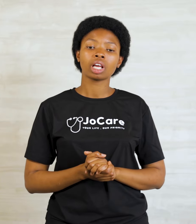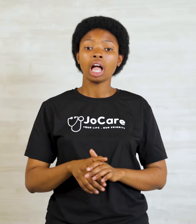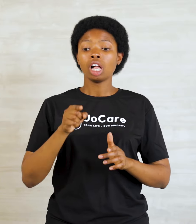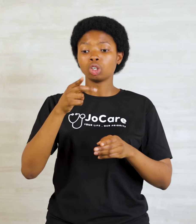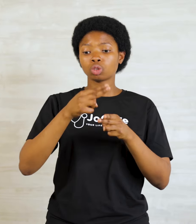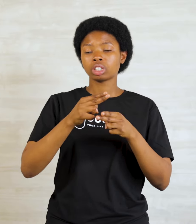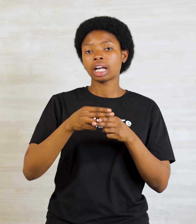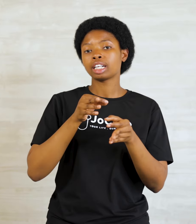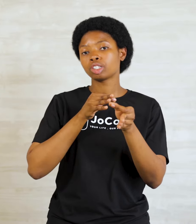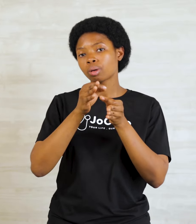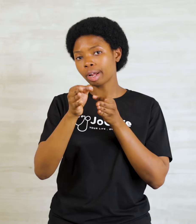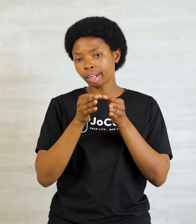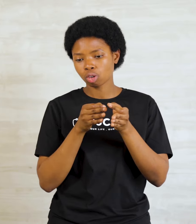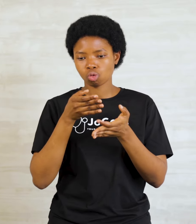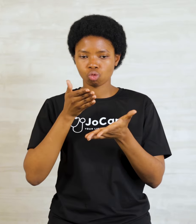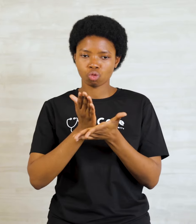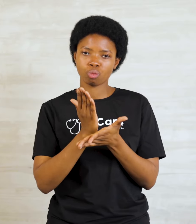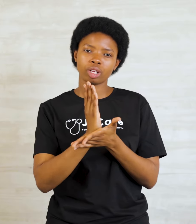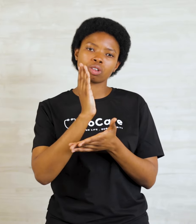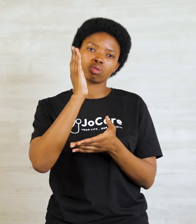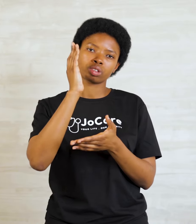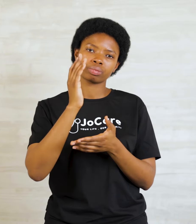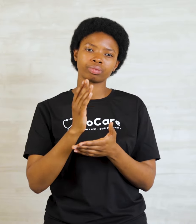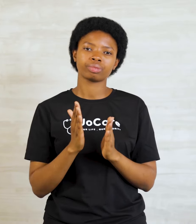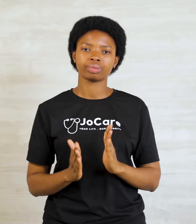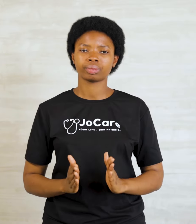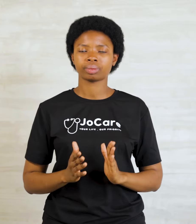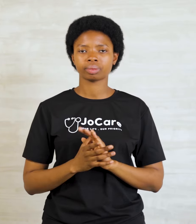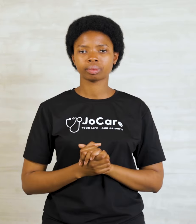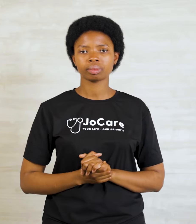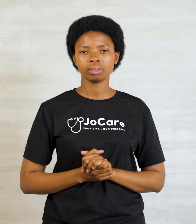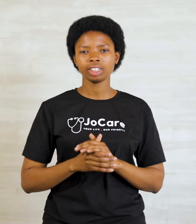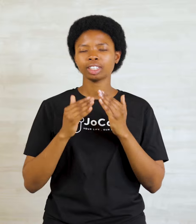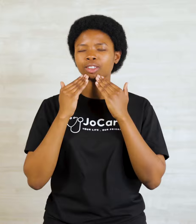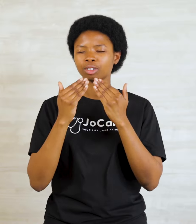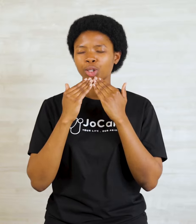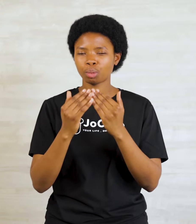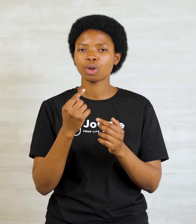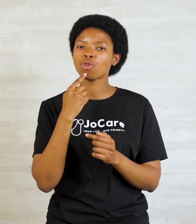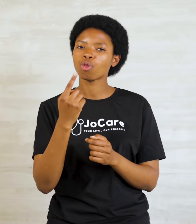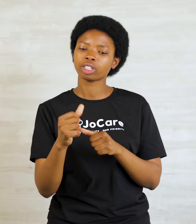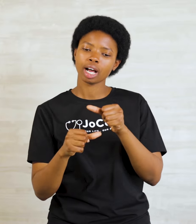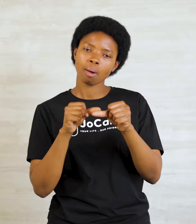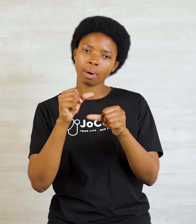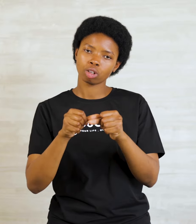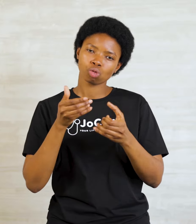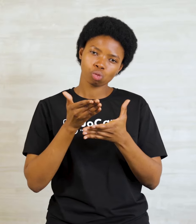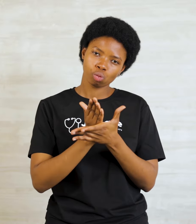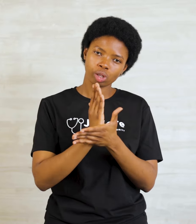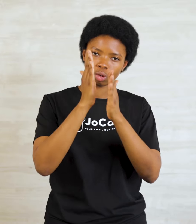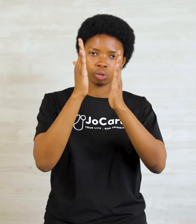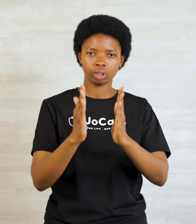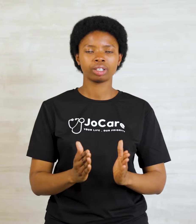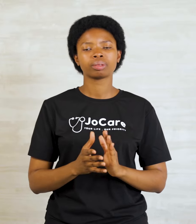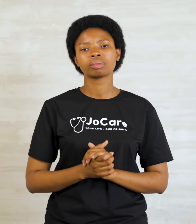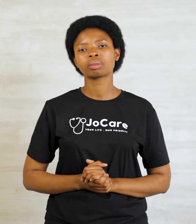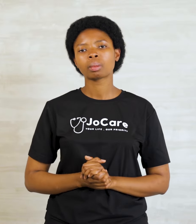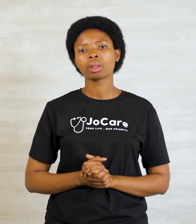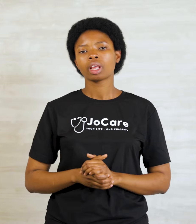ni umunyakuri mu magambo make ndagushimye ko uvuze ikintu cy'ubunyakuri twagarukaga ku muco uramutse ugiye mu cyumba cye